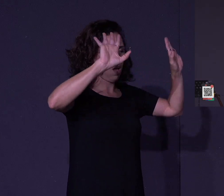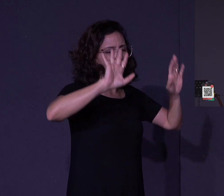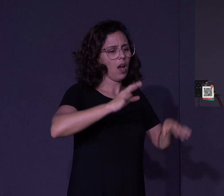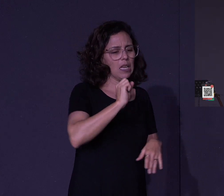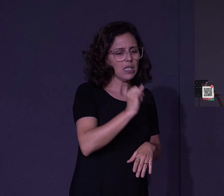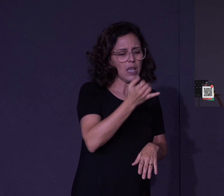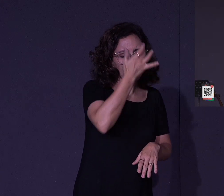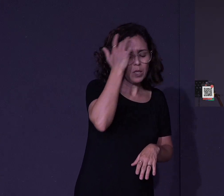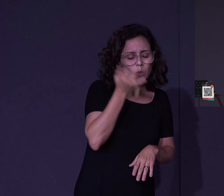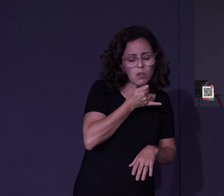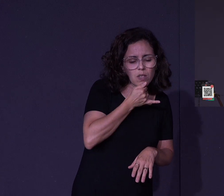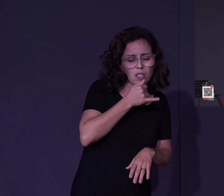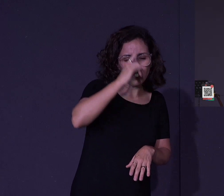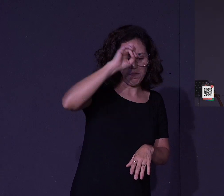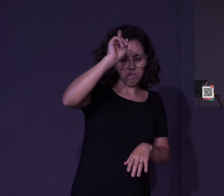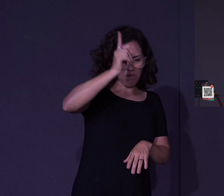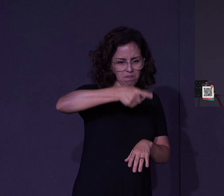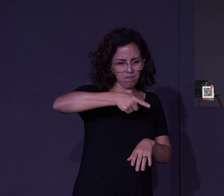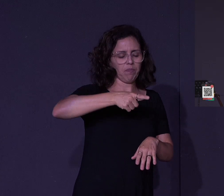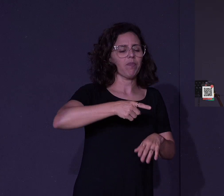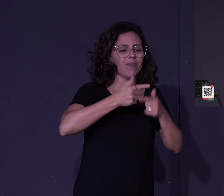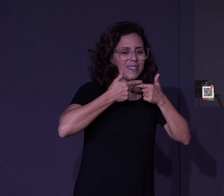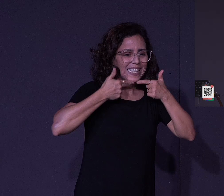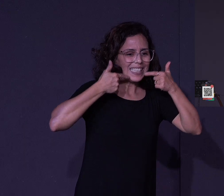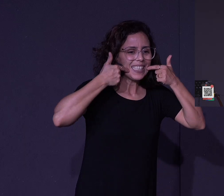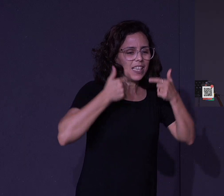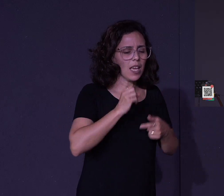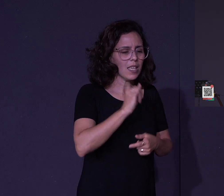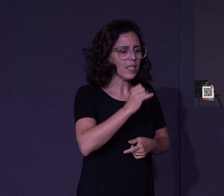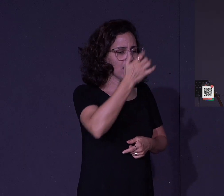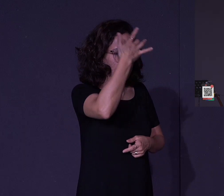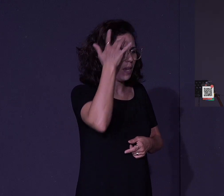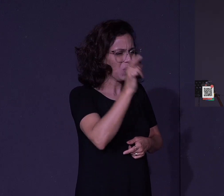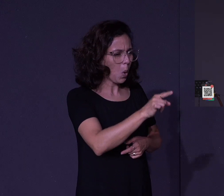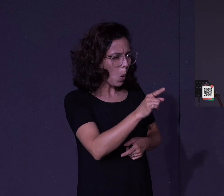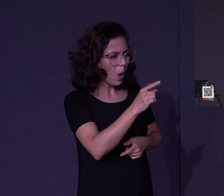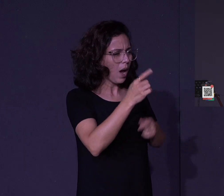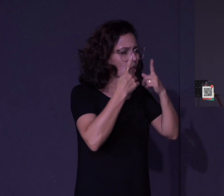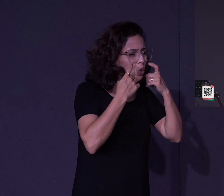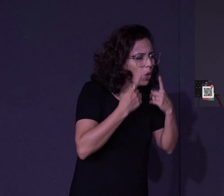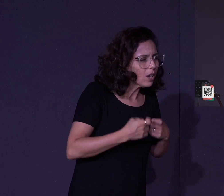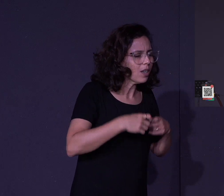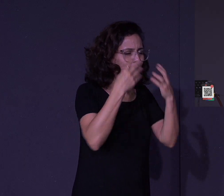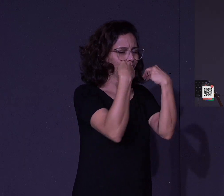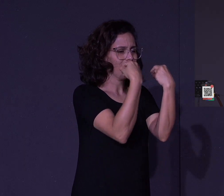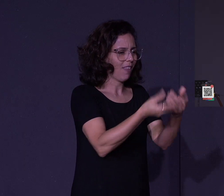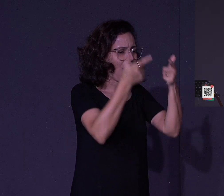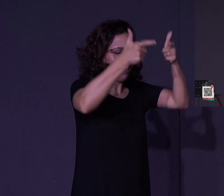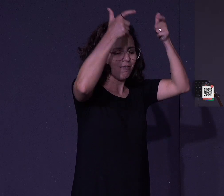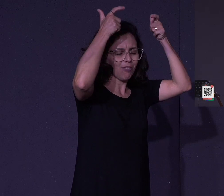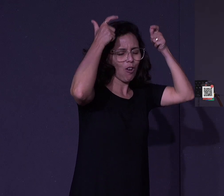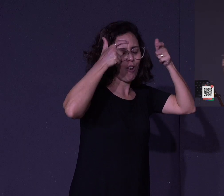andam tristes, e dá a todos que choram uma bela coroa em vez de cinzas, óleo de alegria em vez de